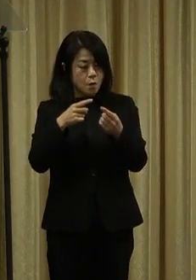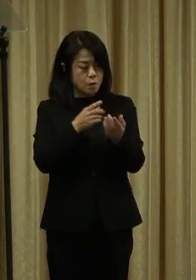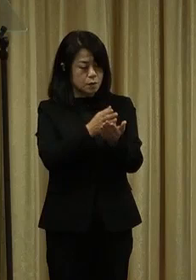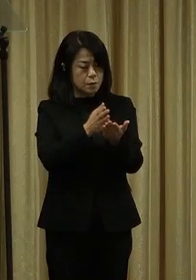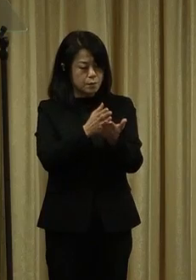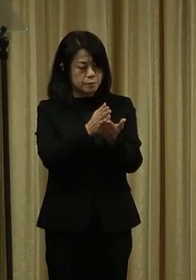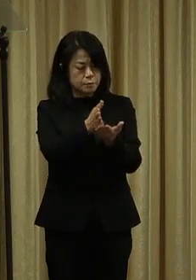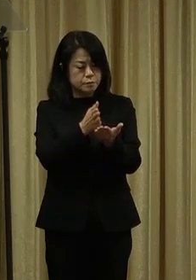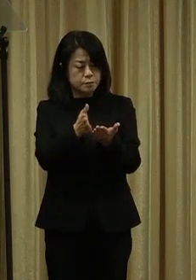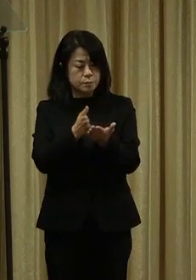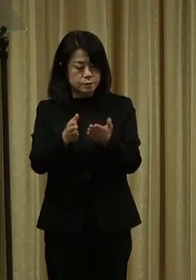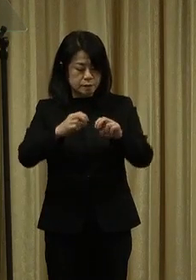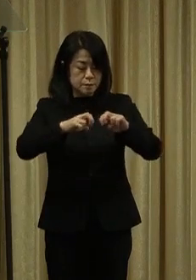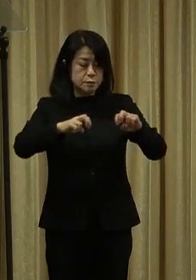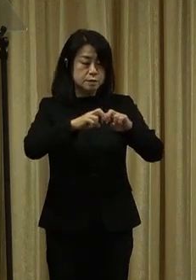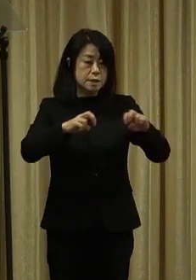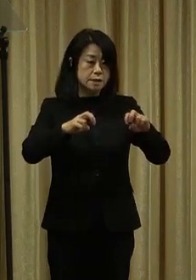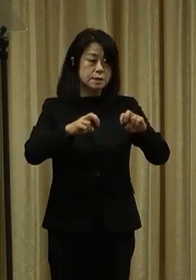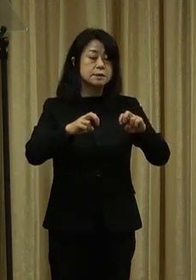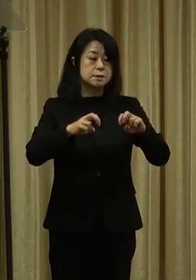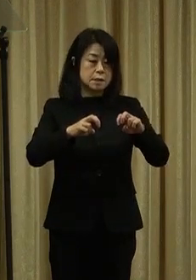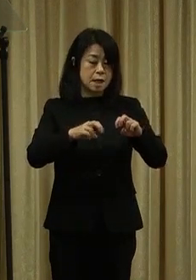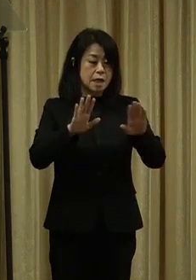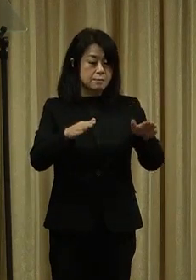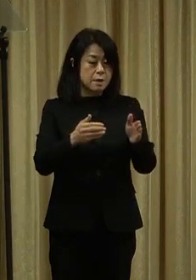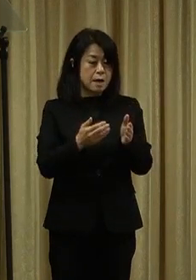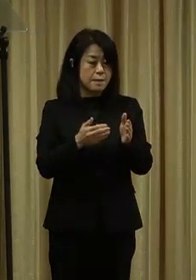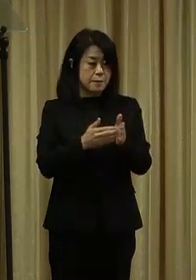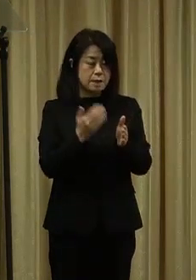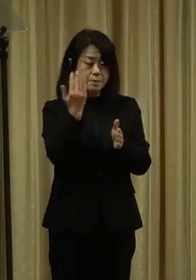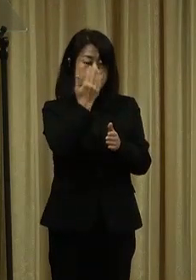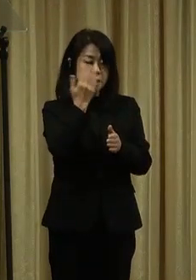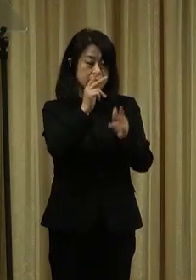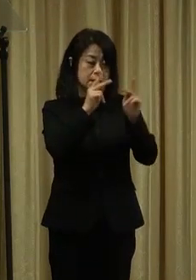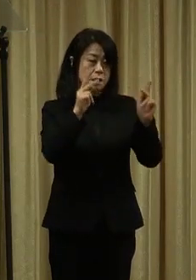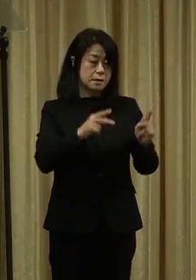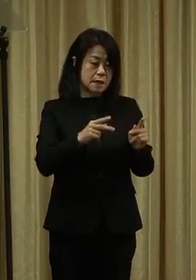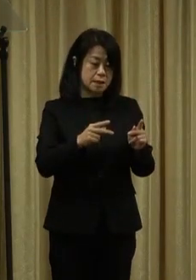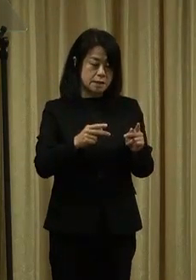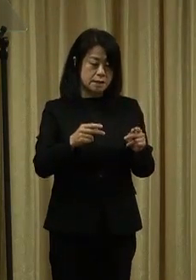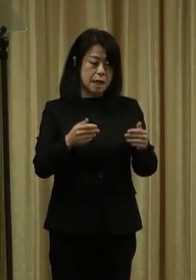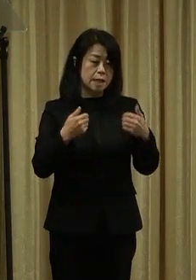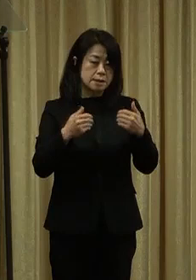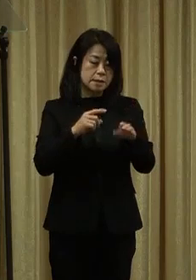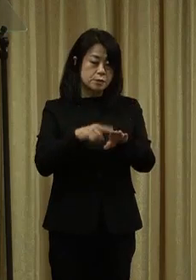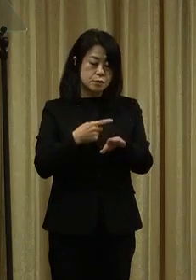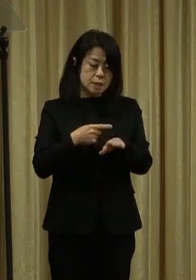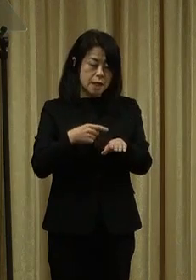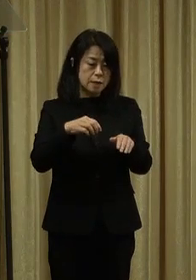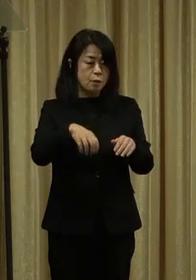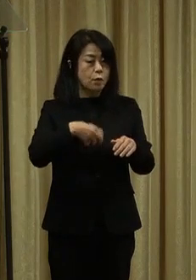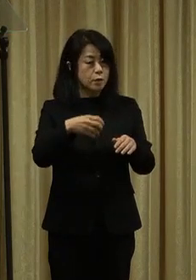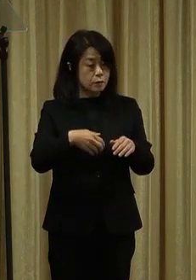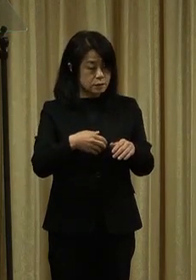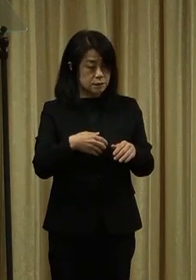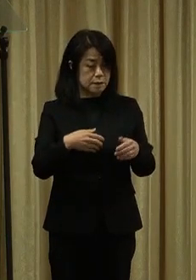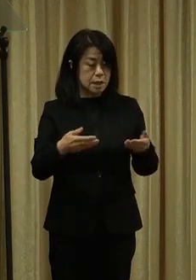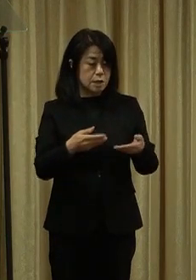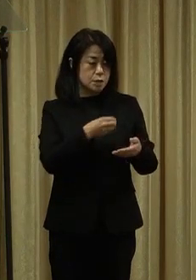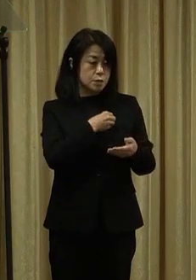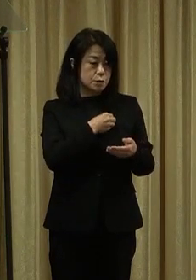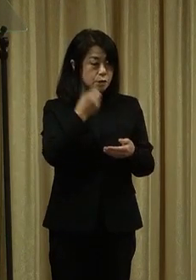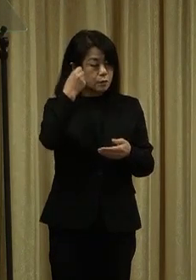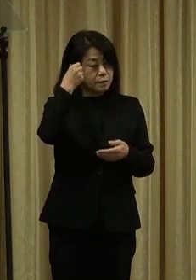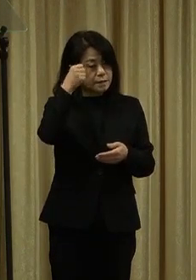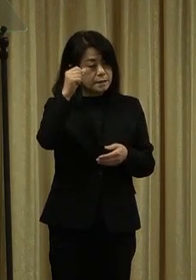に分析することなどによりましてこれまで見えていなかった課題ニーズの掘り起こしや職員の意識改革につなが